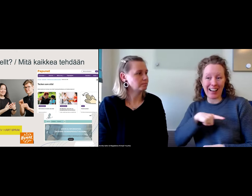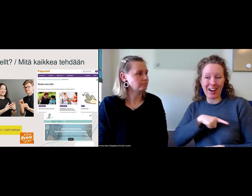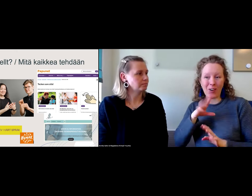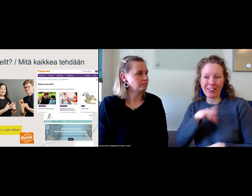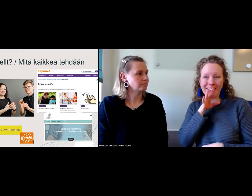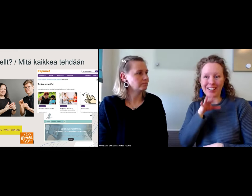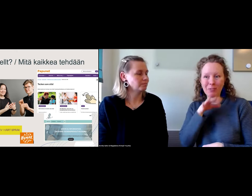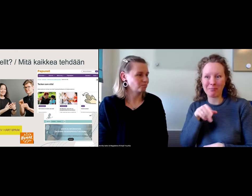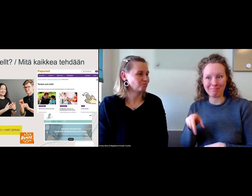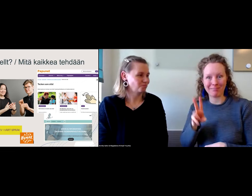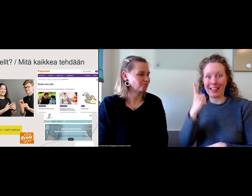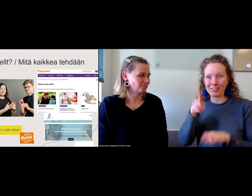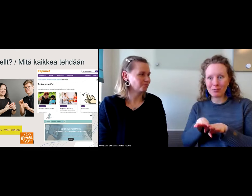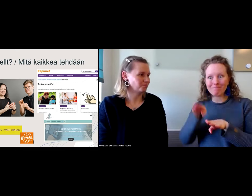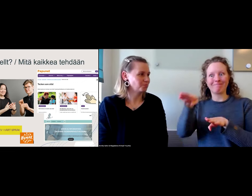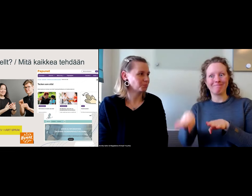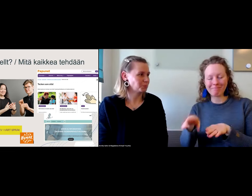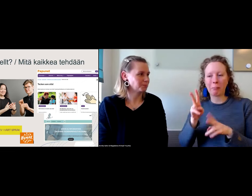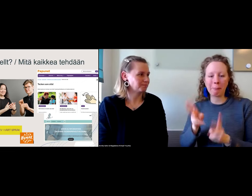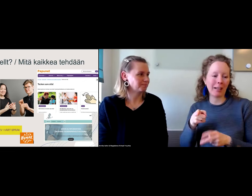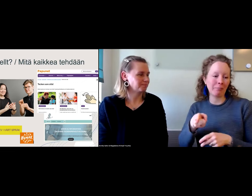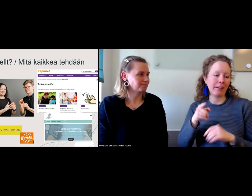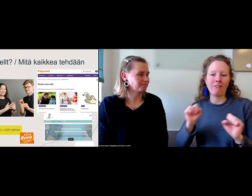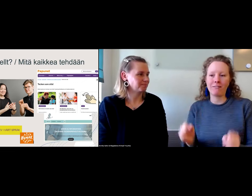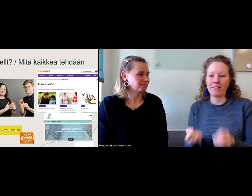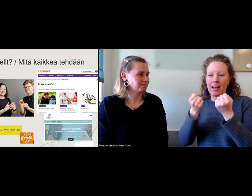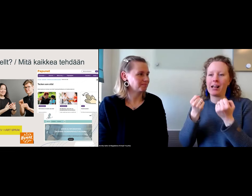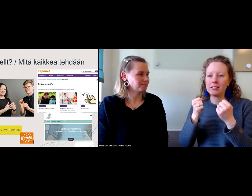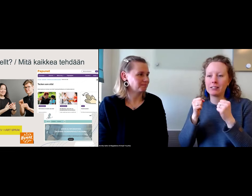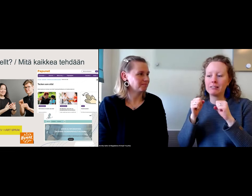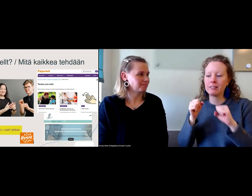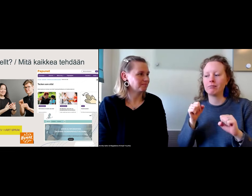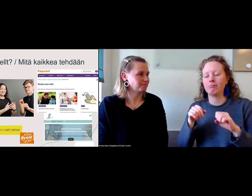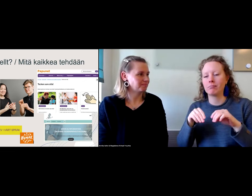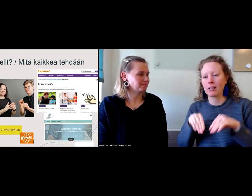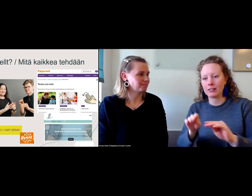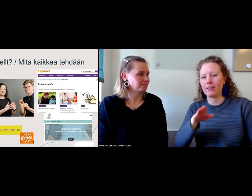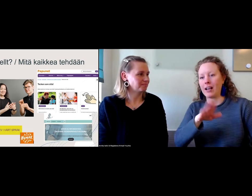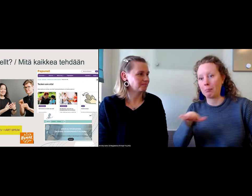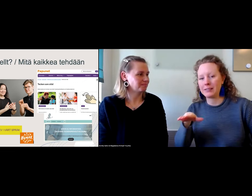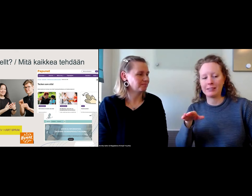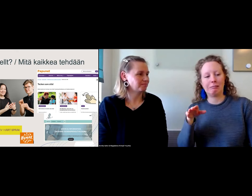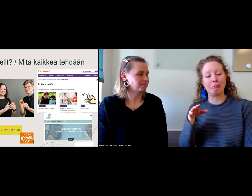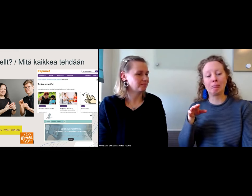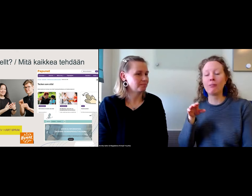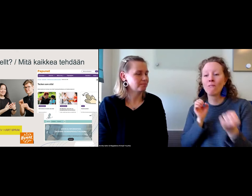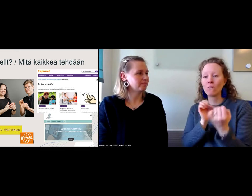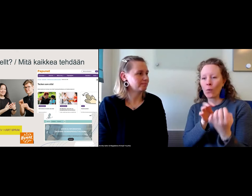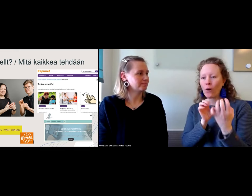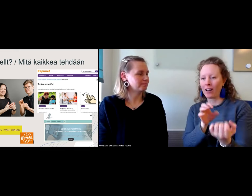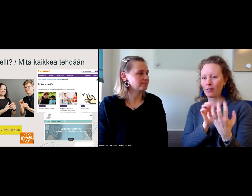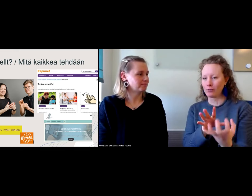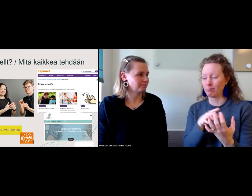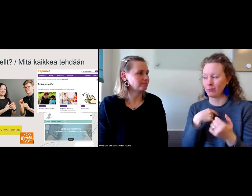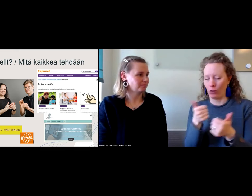ruotsalaisia viittomia sinne on saatu. Ja sitten Vikki-hanke on ottanut isoja askeleita tässä varhaiskasvatuksen puolella, kuten juuri